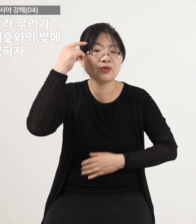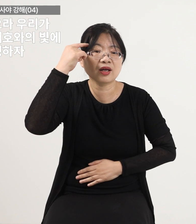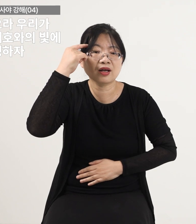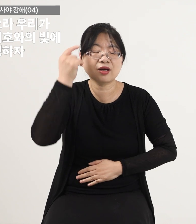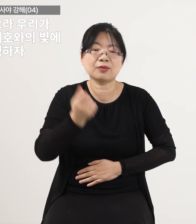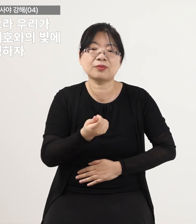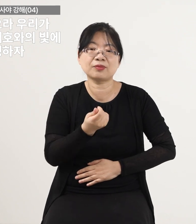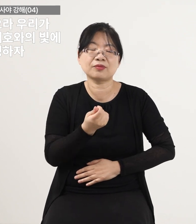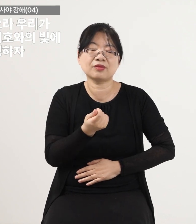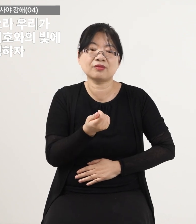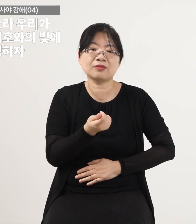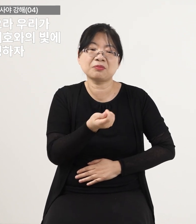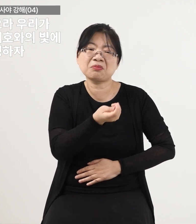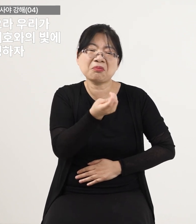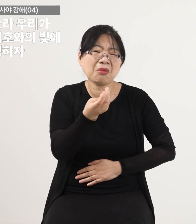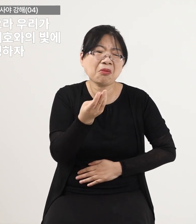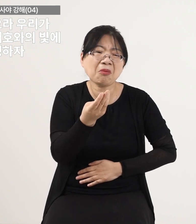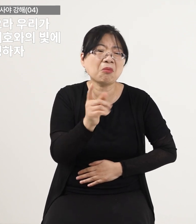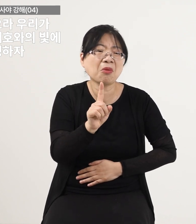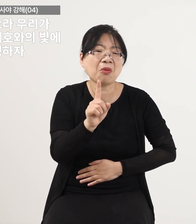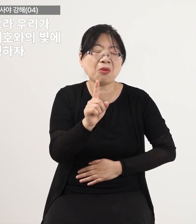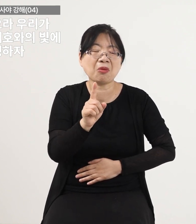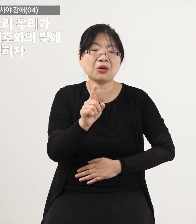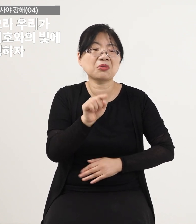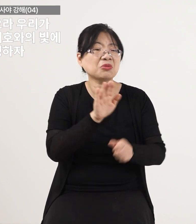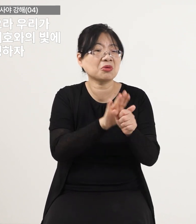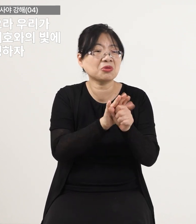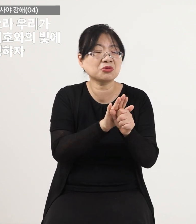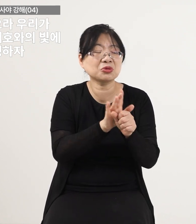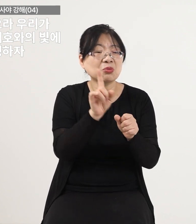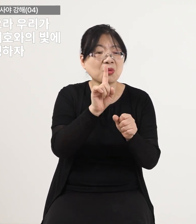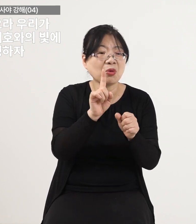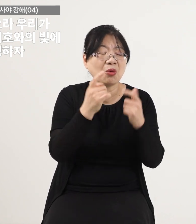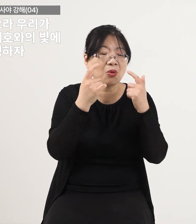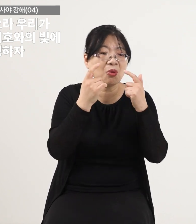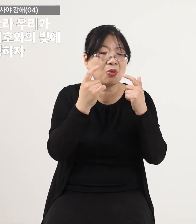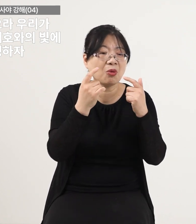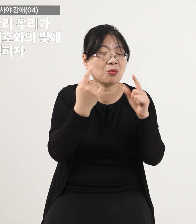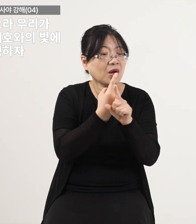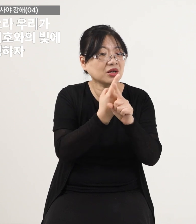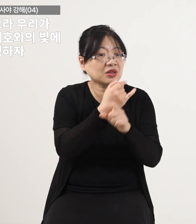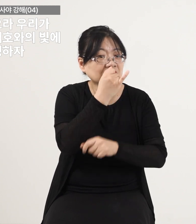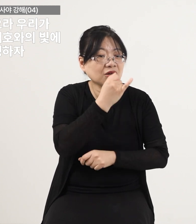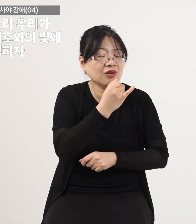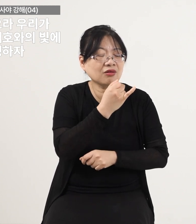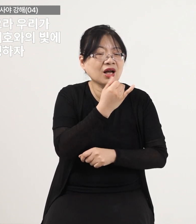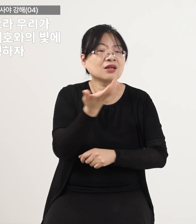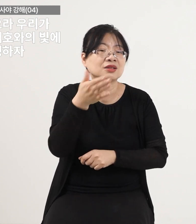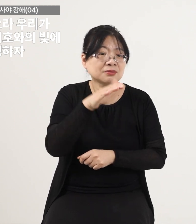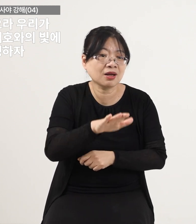그럼 몇 명 된다고 그거 해봐야 뭐 티나 나요? 그래도 가야 됩니다.